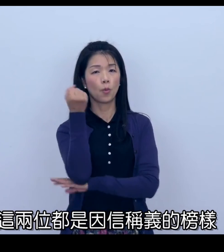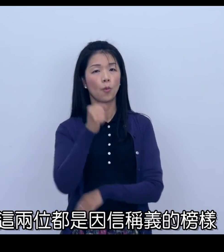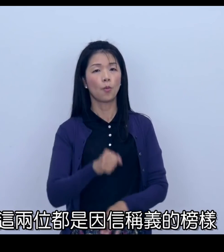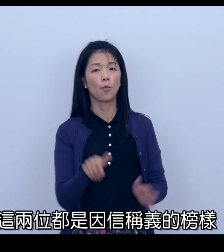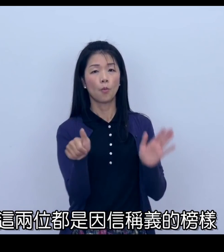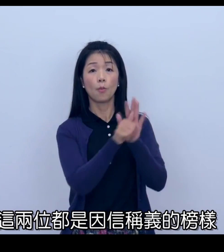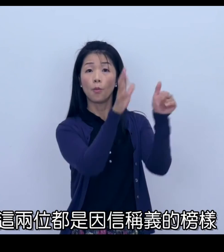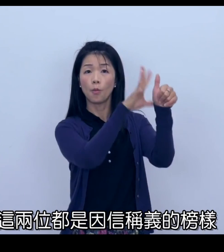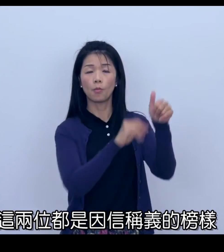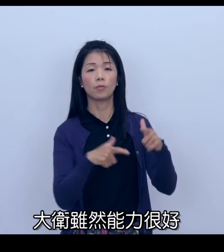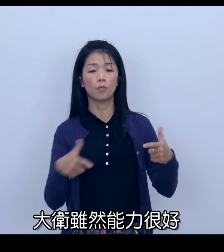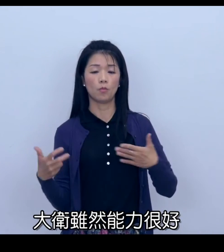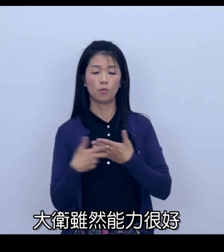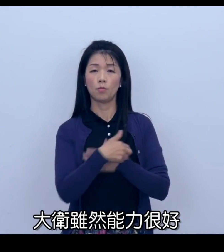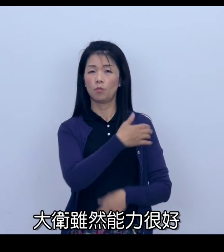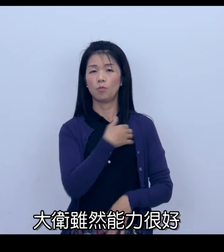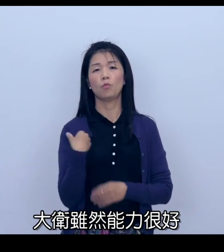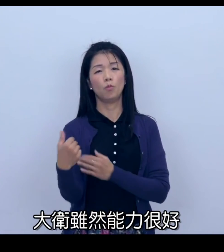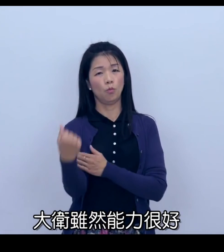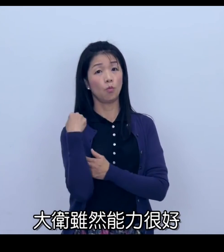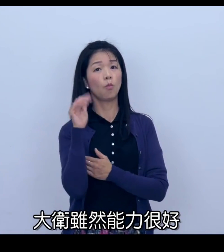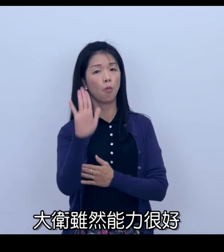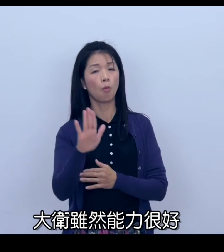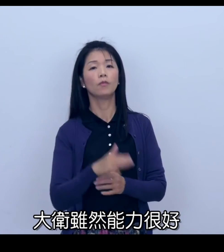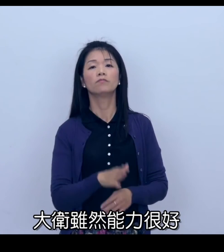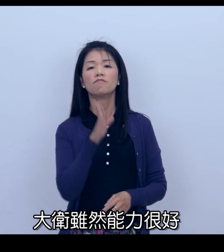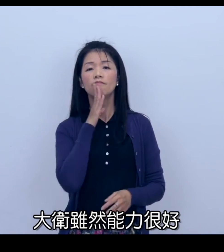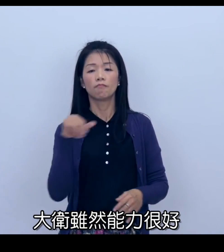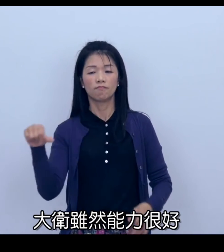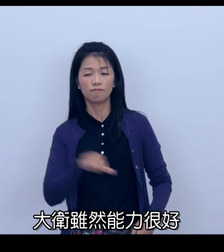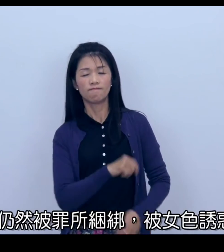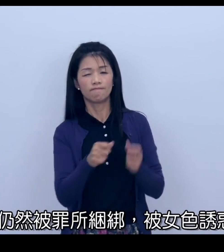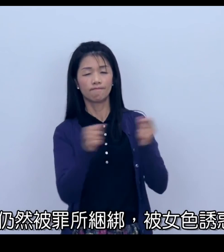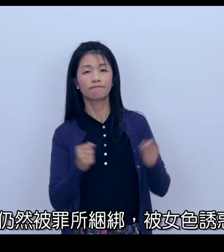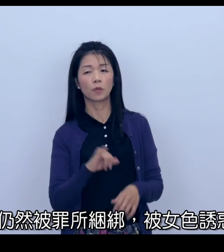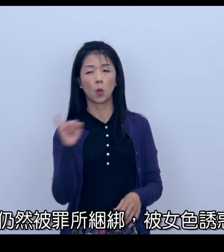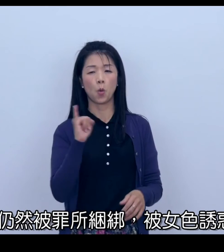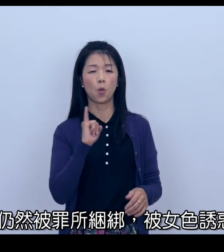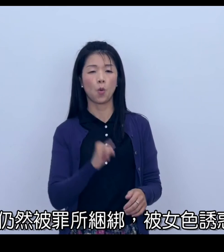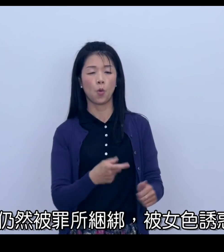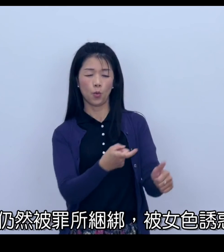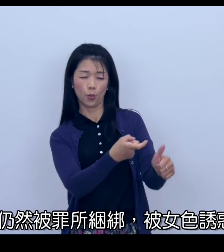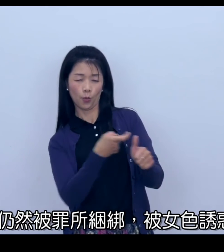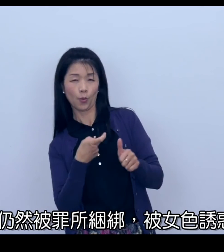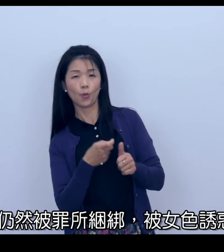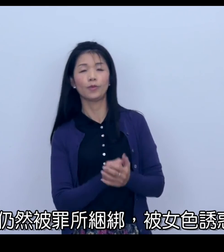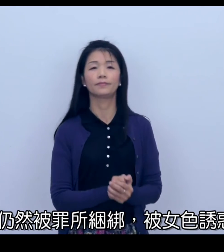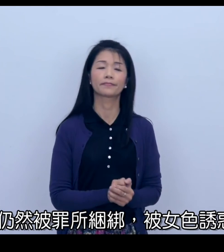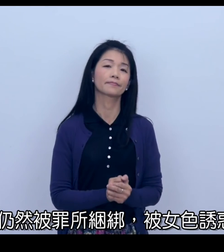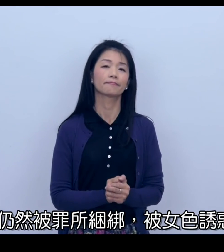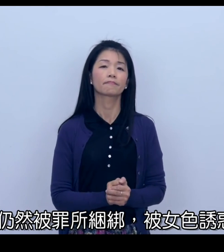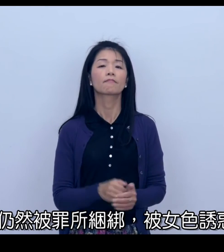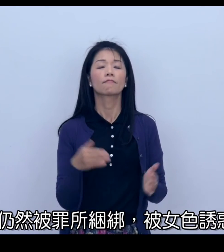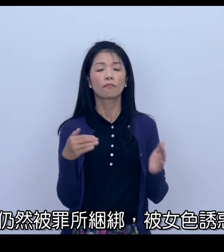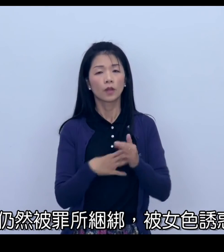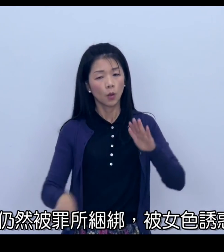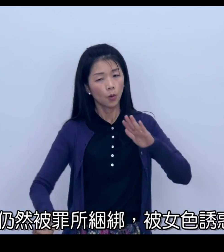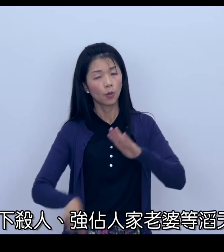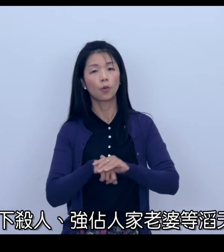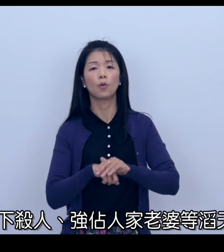样。大卫虽然能力很好，但仍然被罪所捆绑，被女色诱惑，以 次